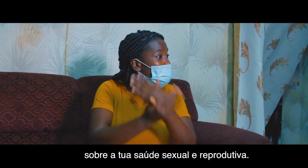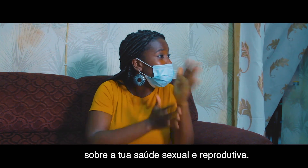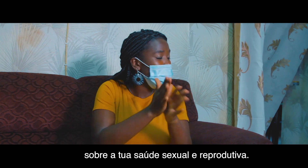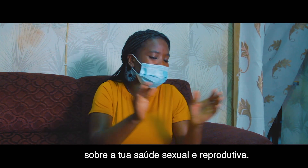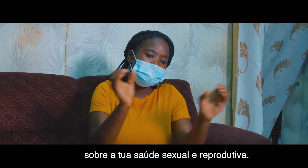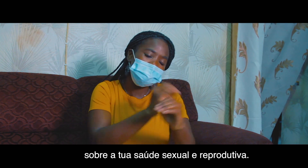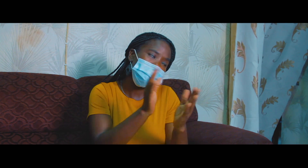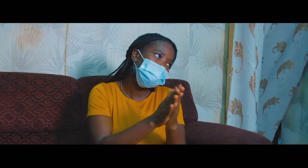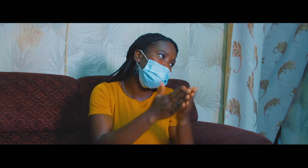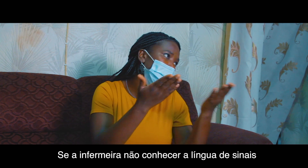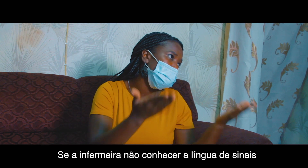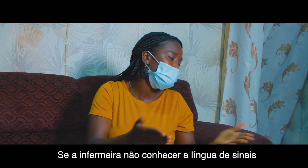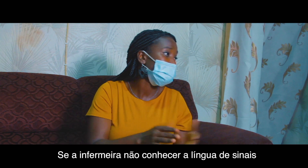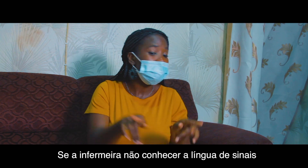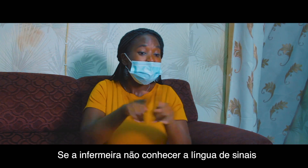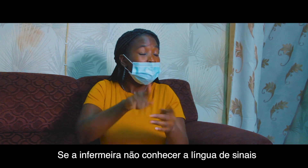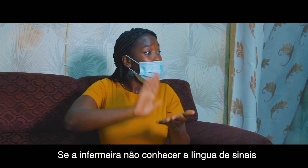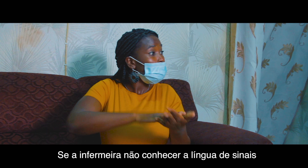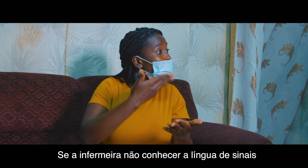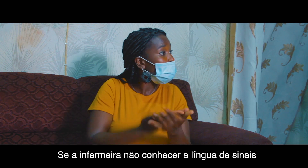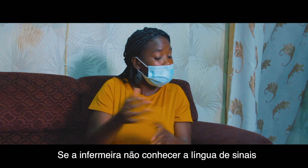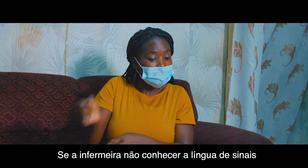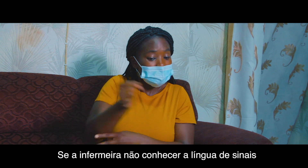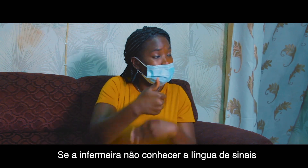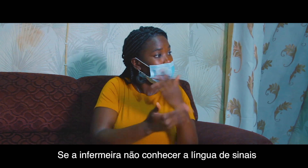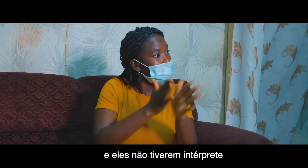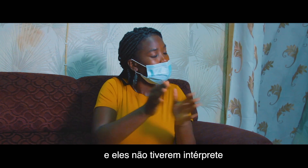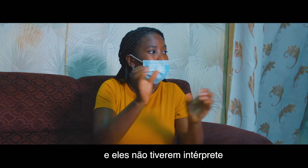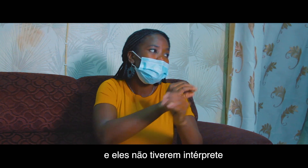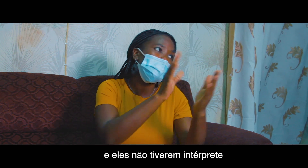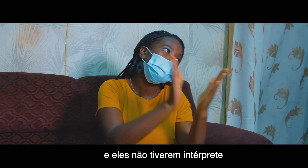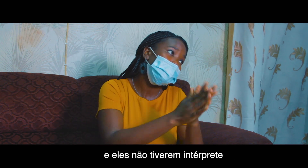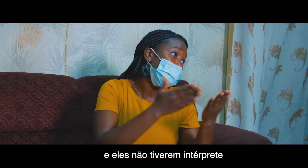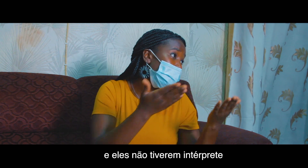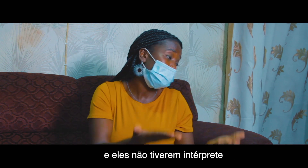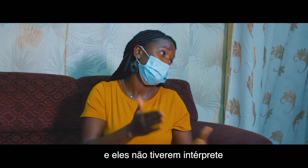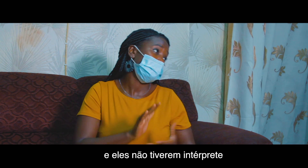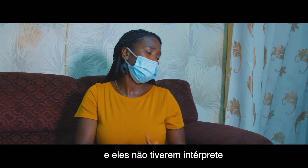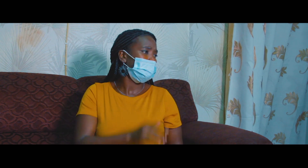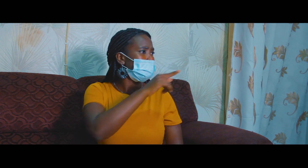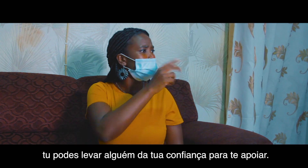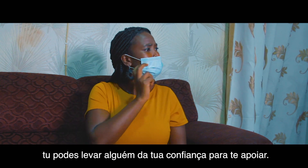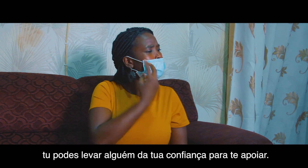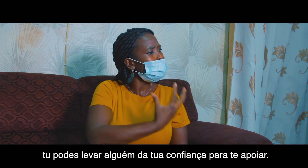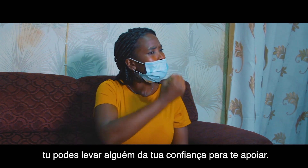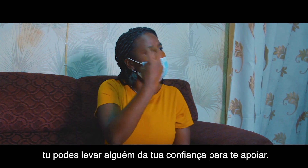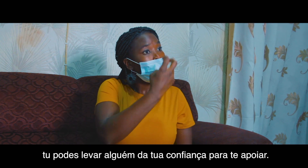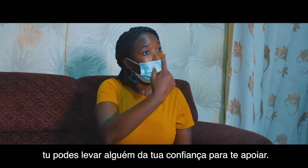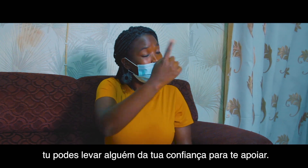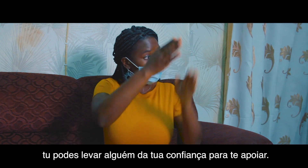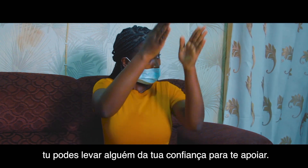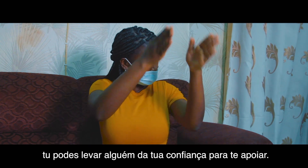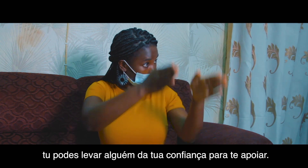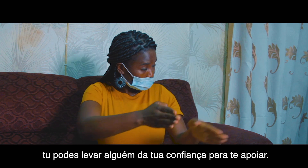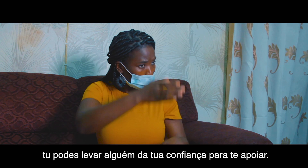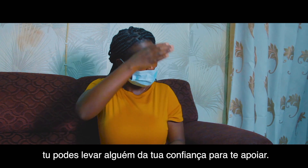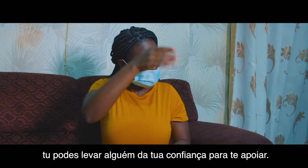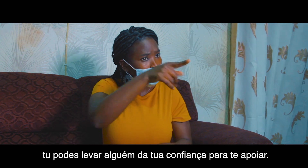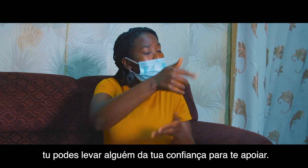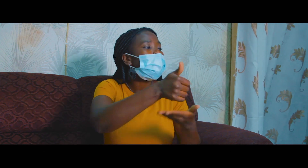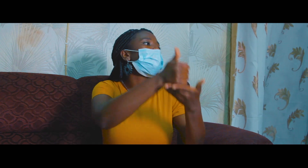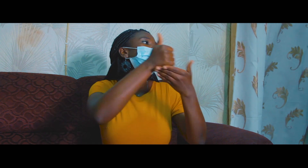e reprodutiva. Se a enfermeira não conhecer a língua de sinais e eles não tiverem intérprete, tu podes levar alguém da tua confiança